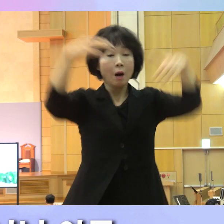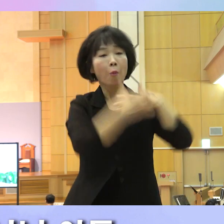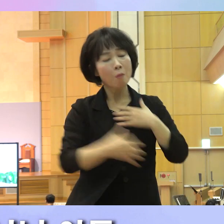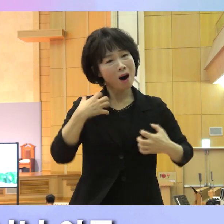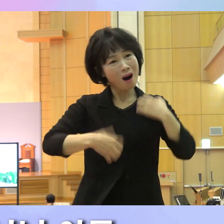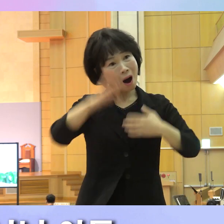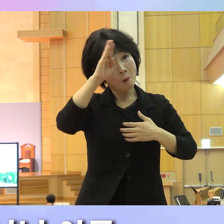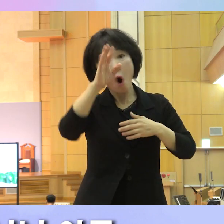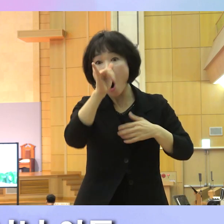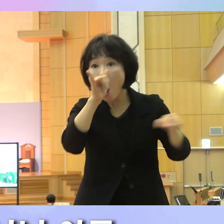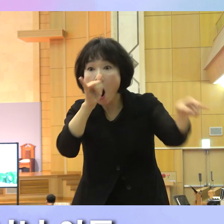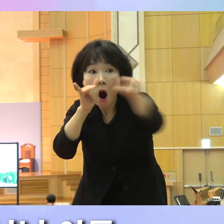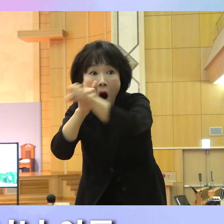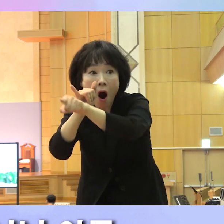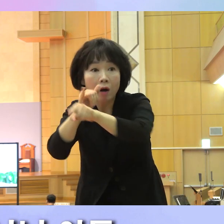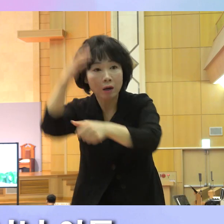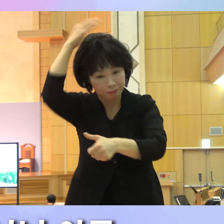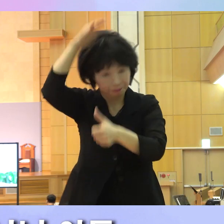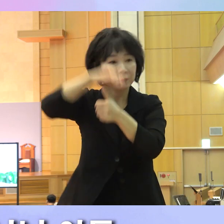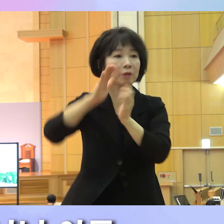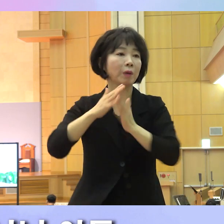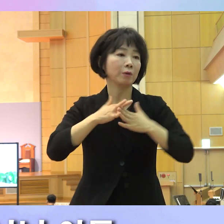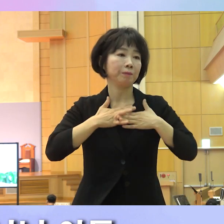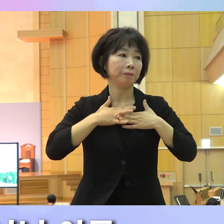바랍니다. 하나님 아버지요, 오늘 시간에